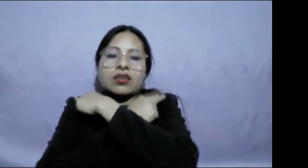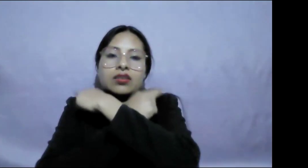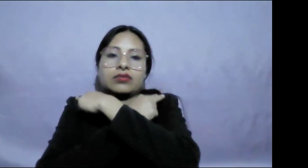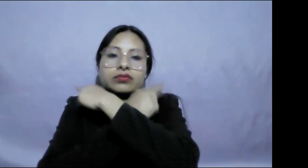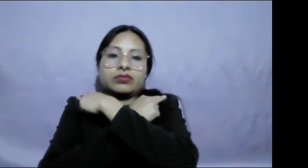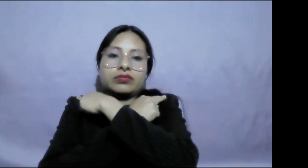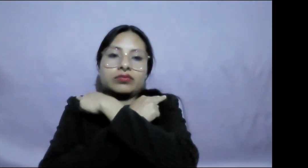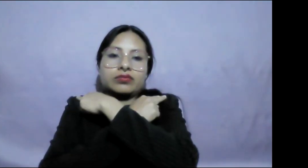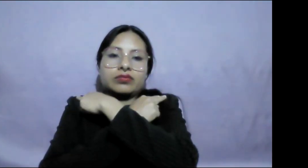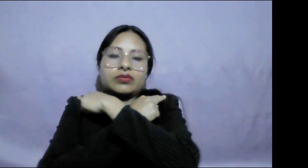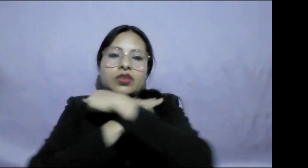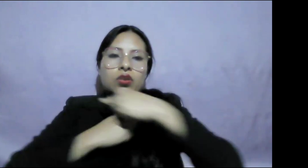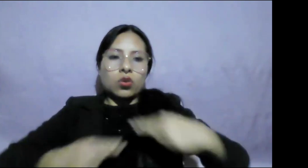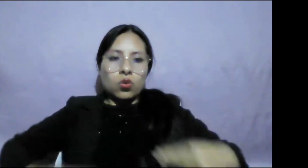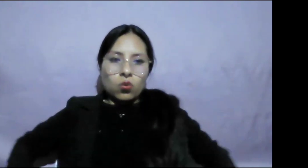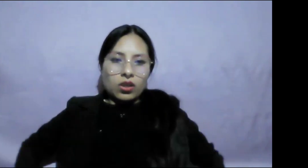huancavelica